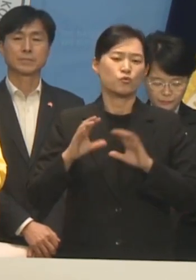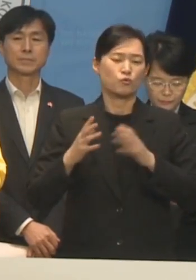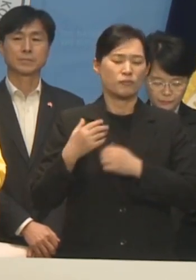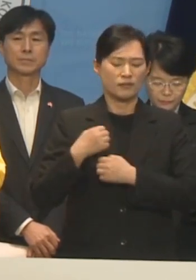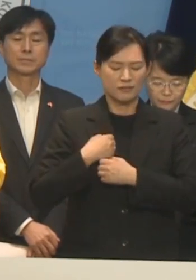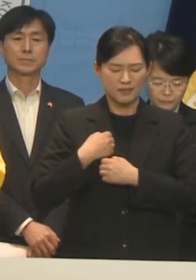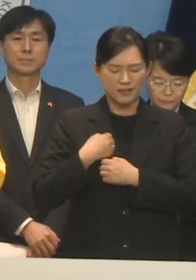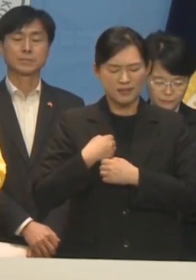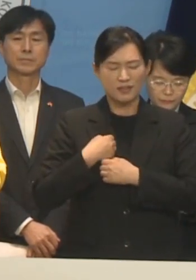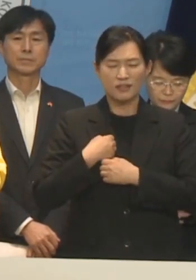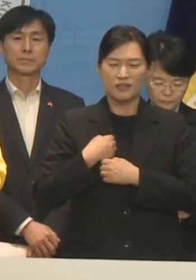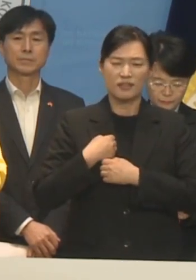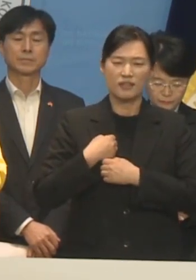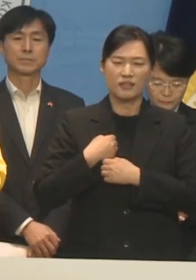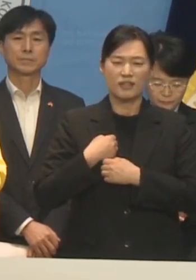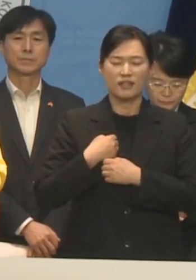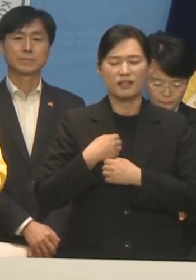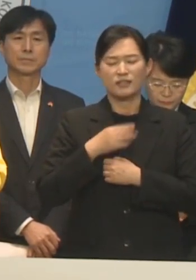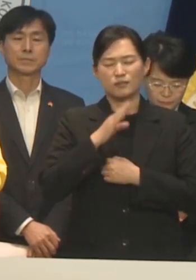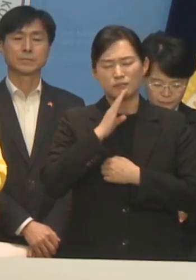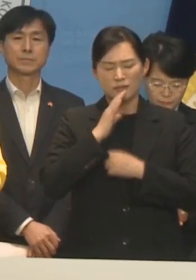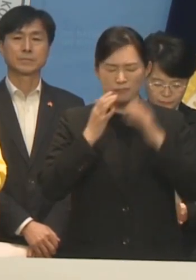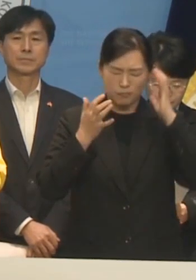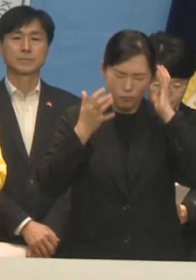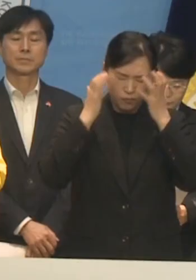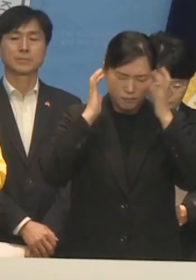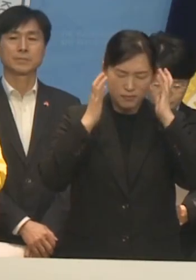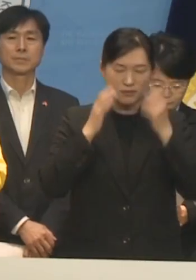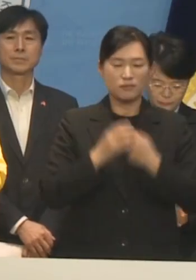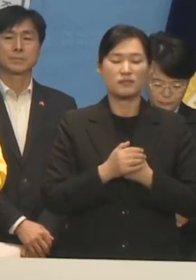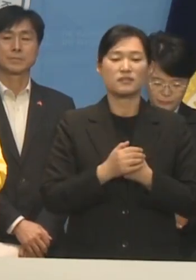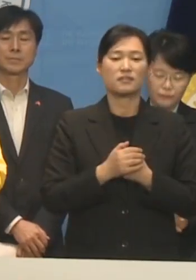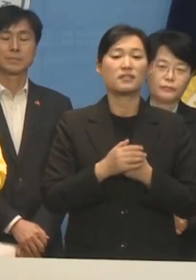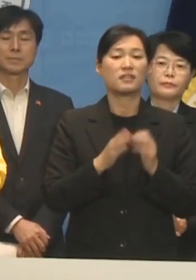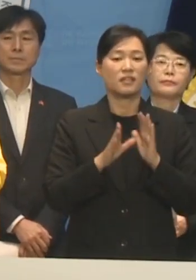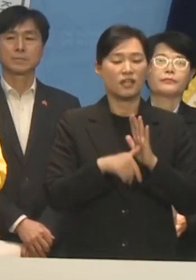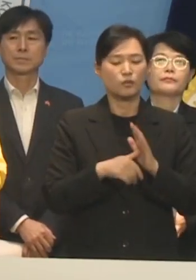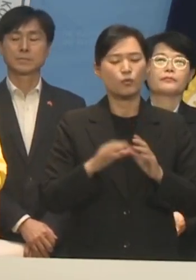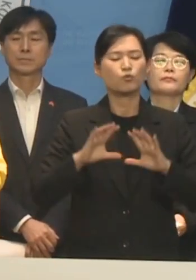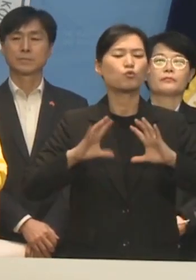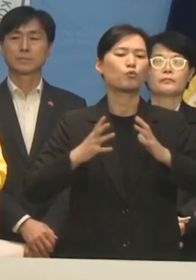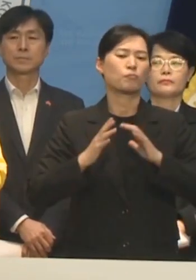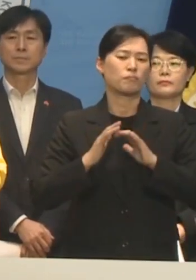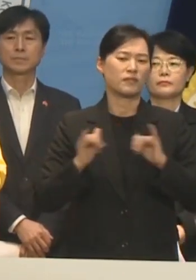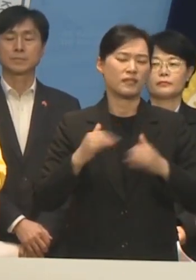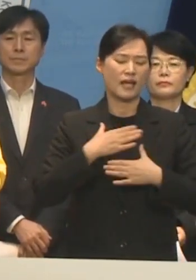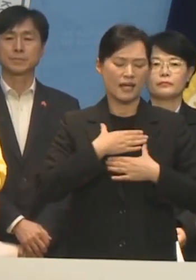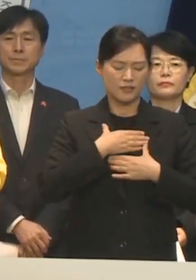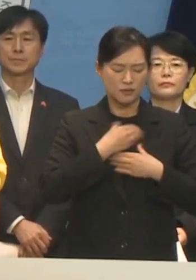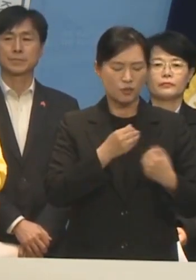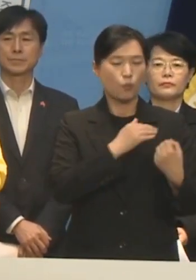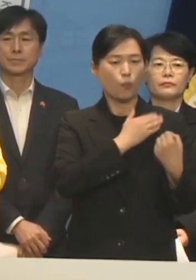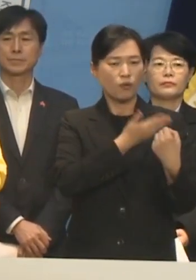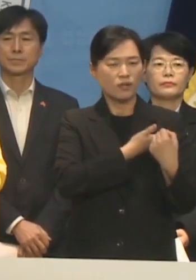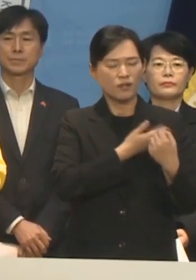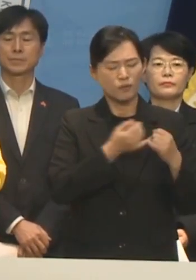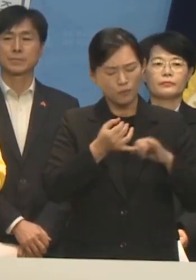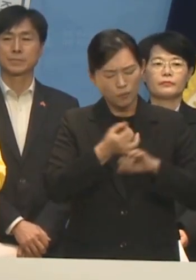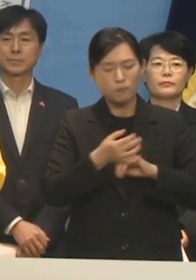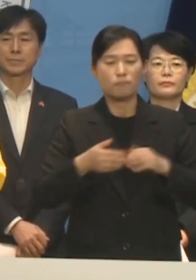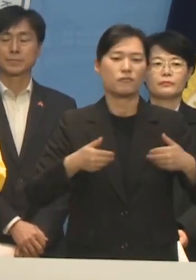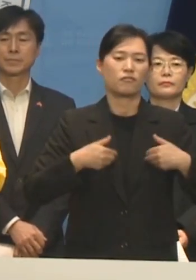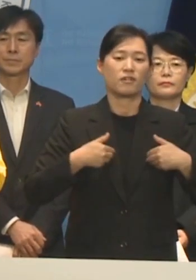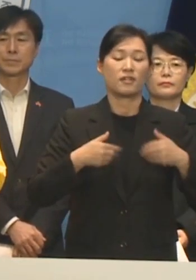행위를 저지를 온 나라가 혼란스러운 이 시국뿐만 아니라 국민의 안전할 권리가 더욱 절실한